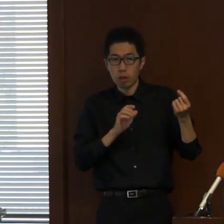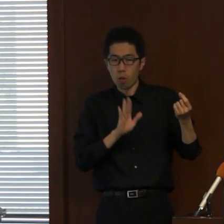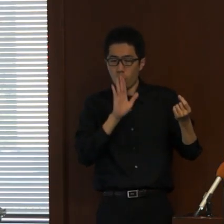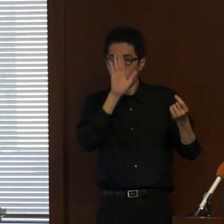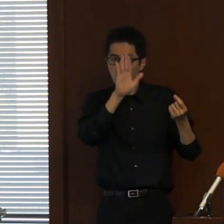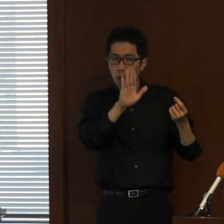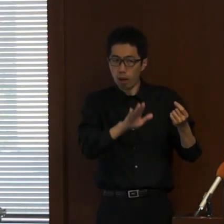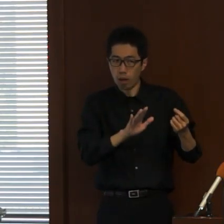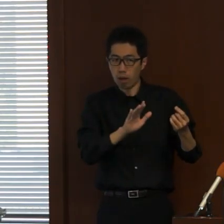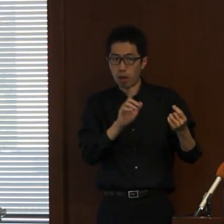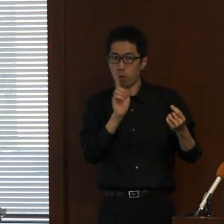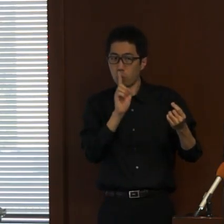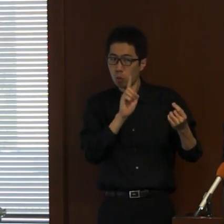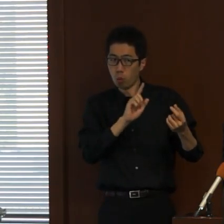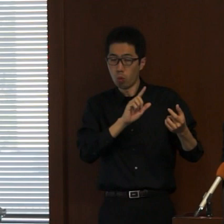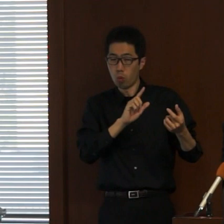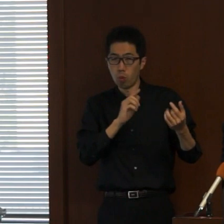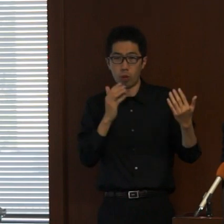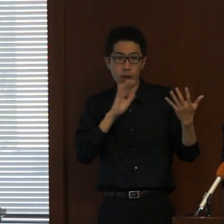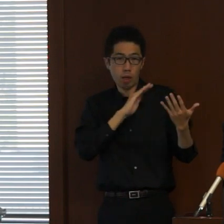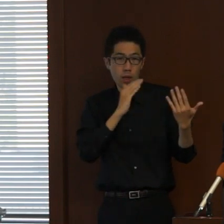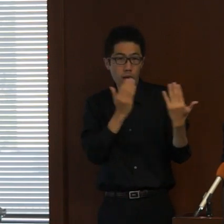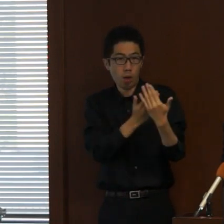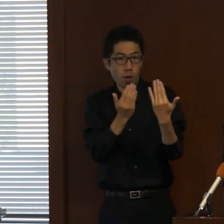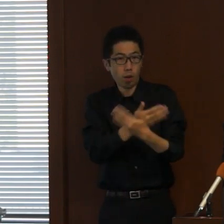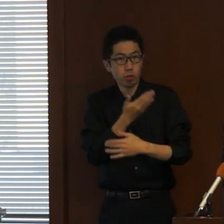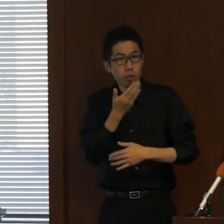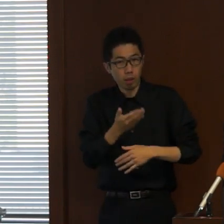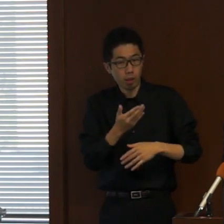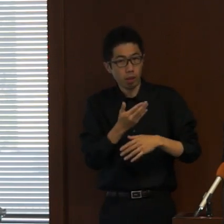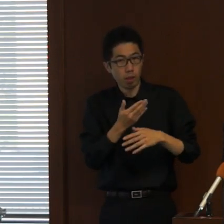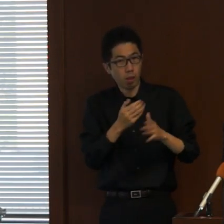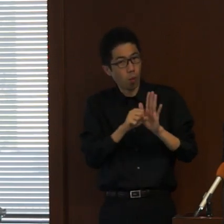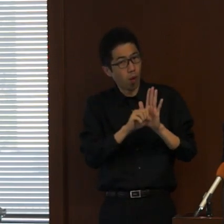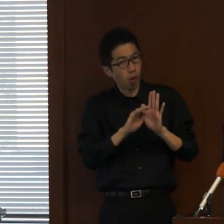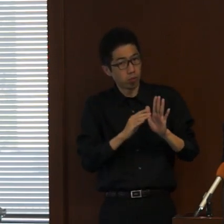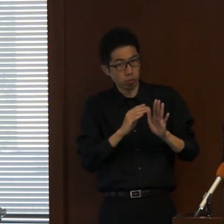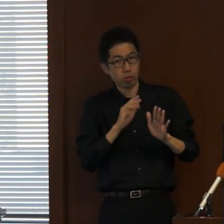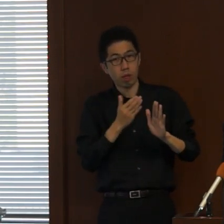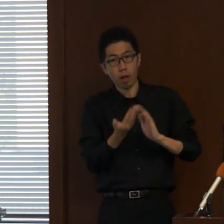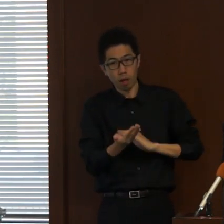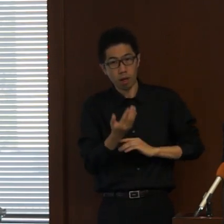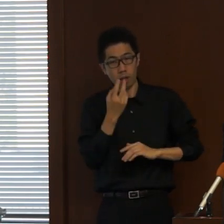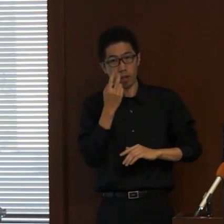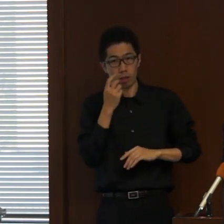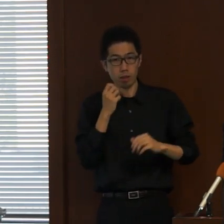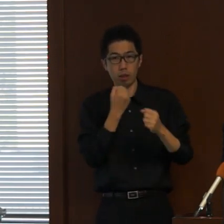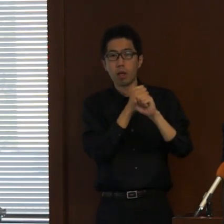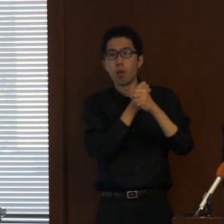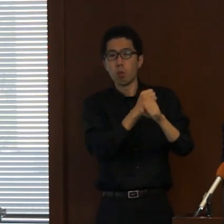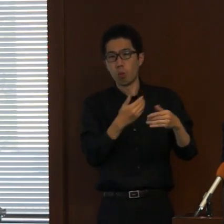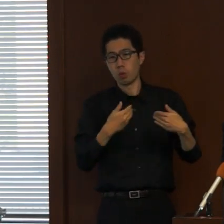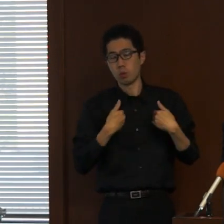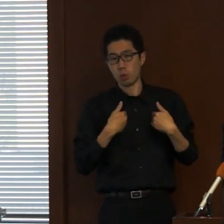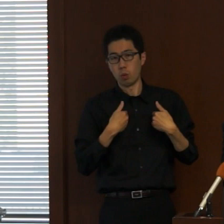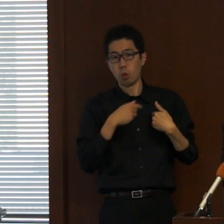うかということについて、我々は至急検討して県民の皆さん方にメッセージを送らなければいけない